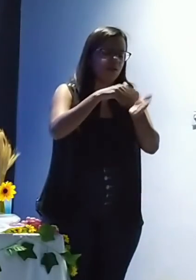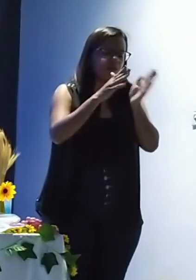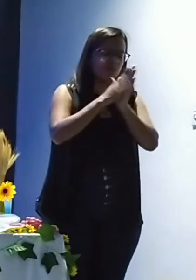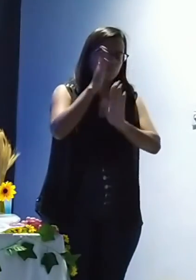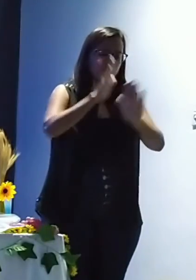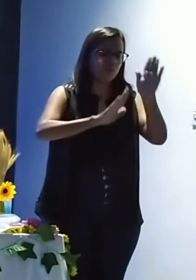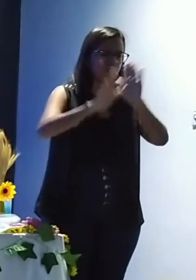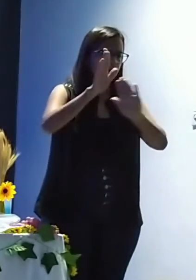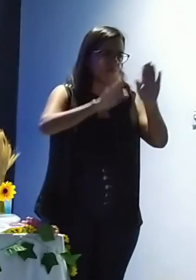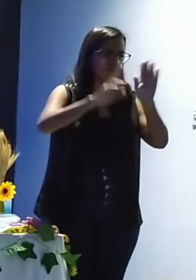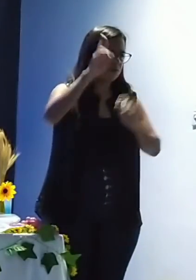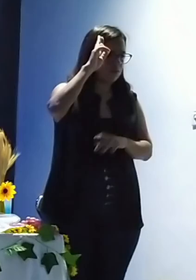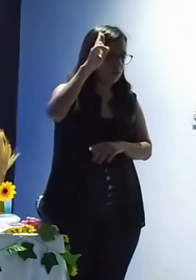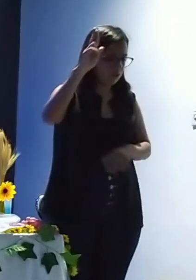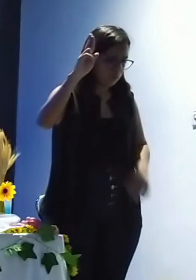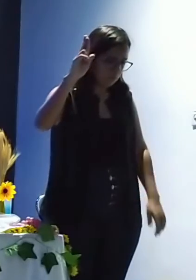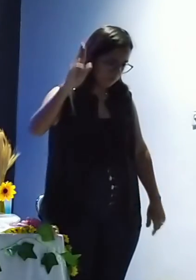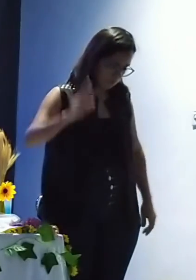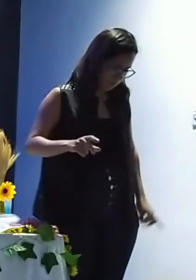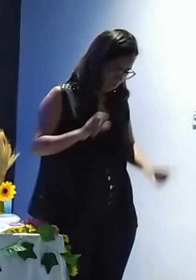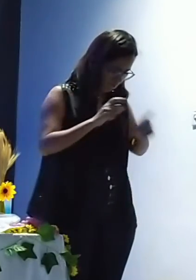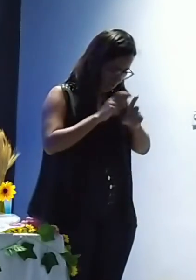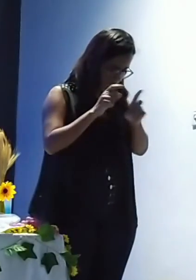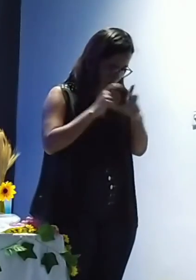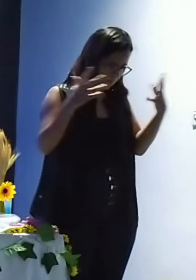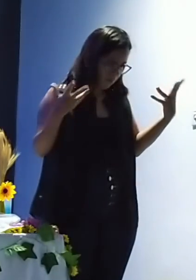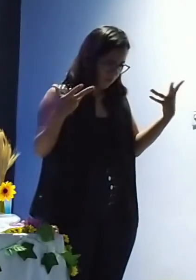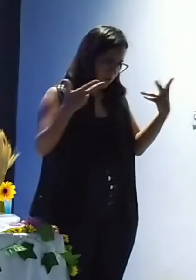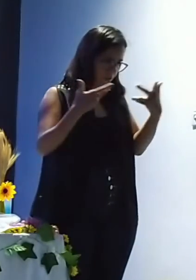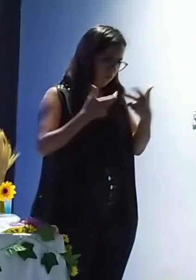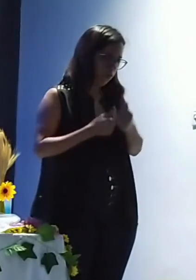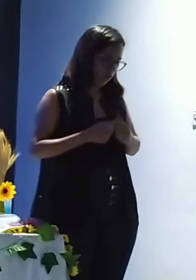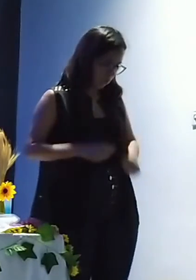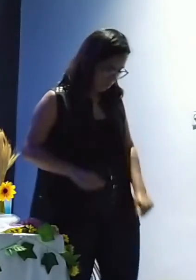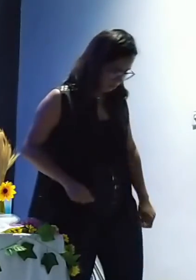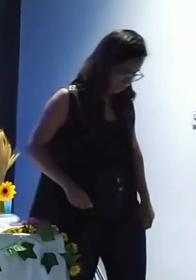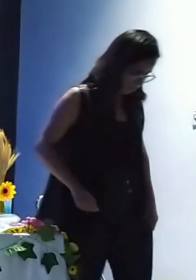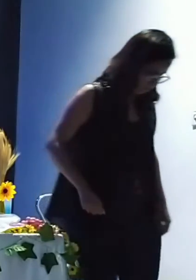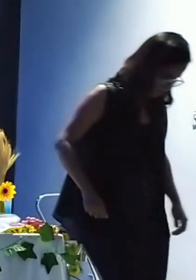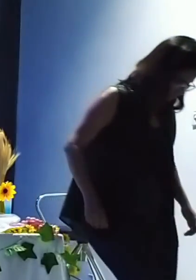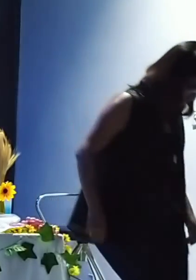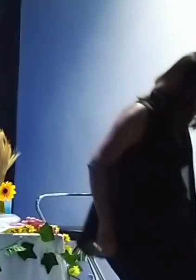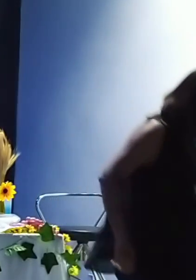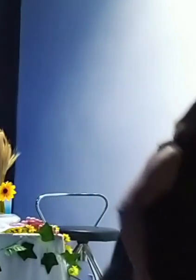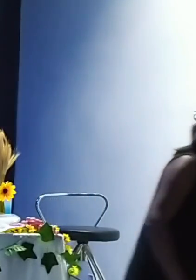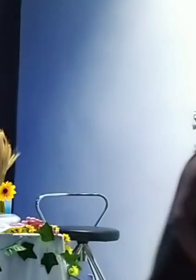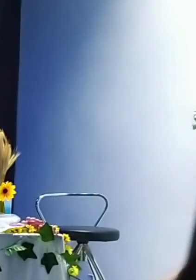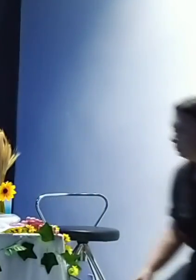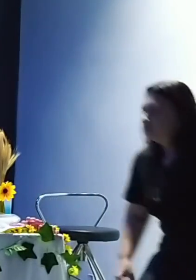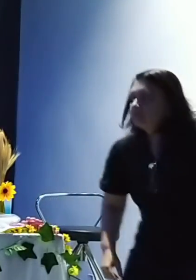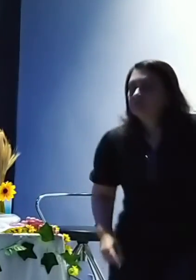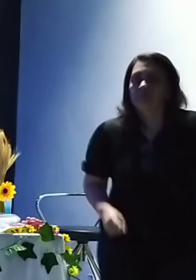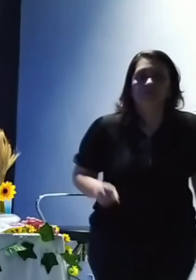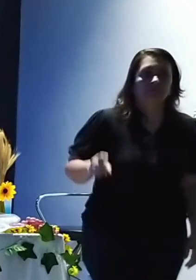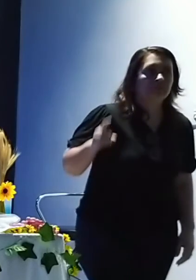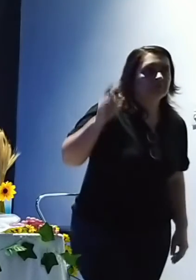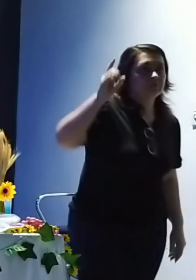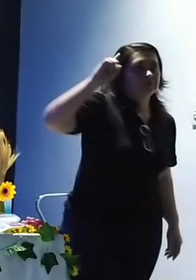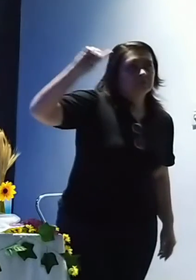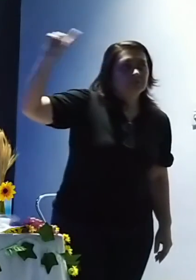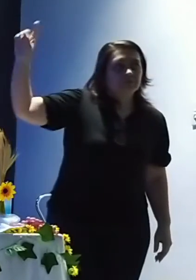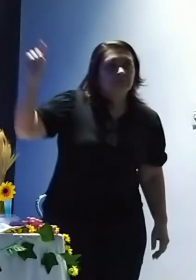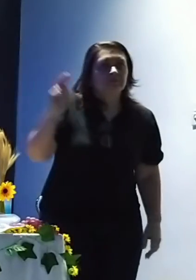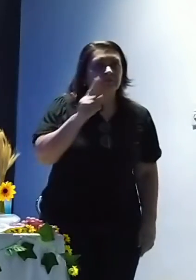adorar o Senhor depois dessa palavra maravilhosa que a gente recebeu. Deus usou esse pastor agora. Eu acredito que falou não só